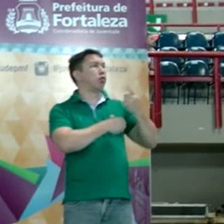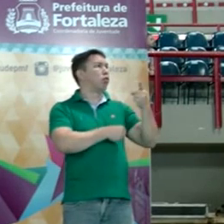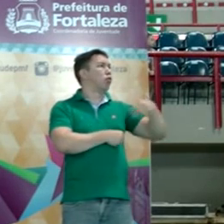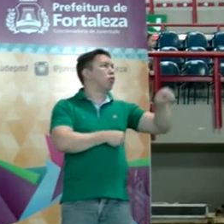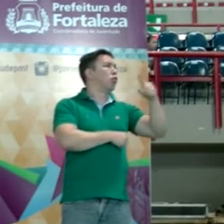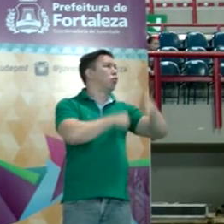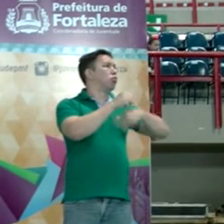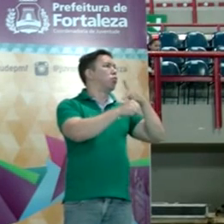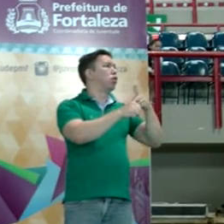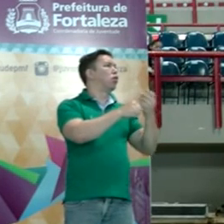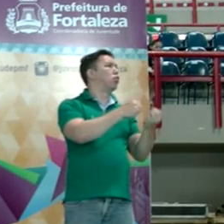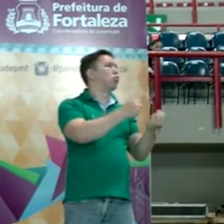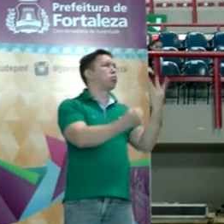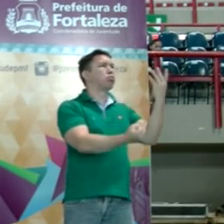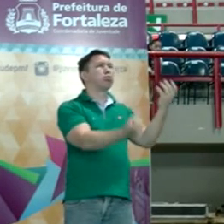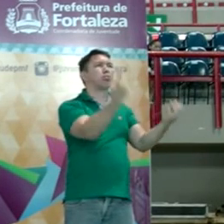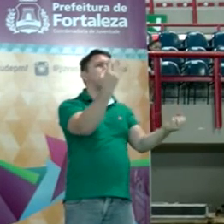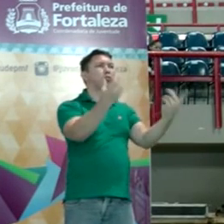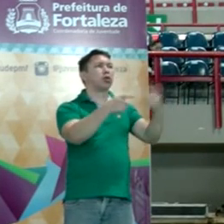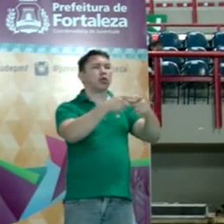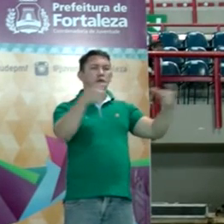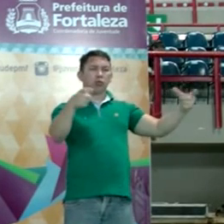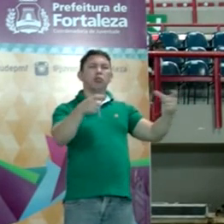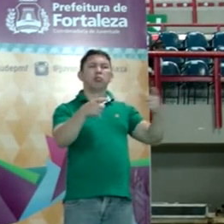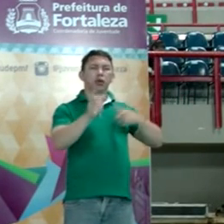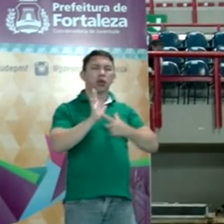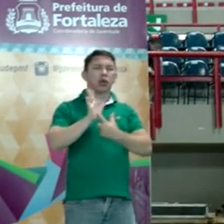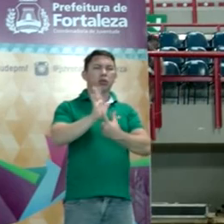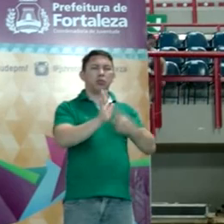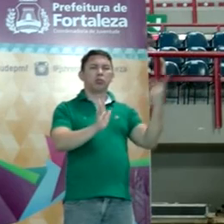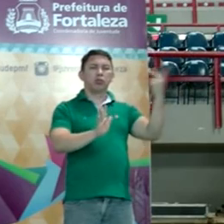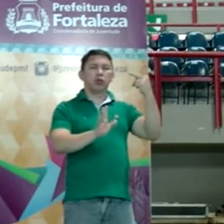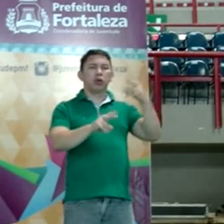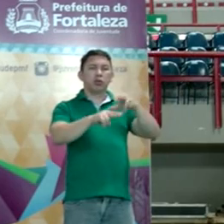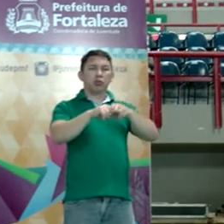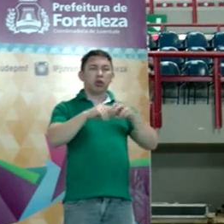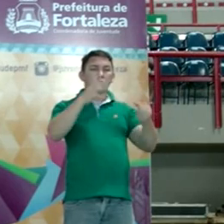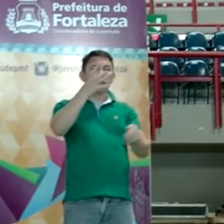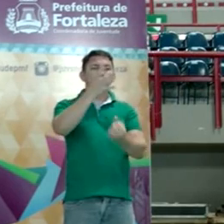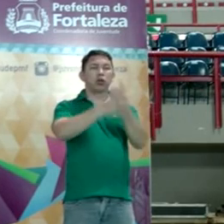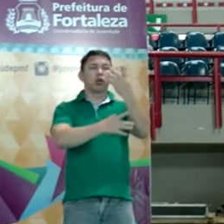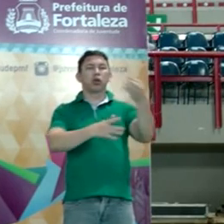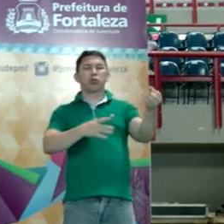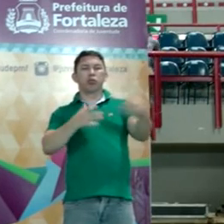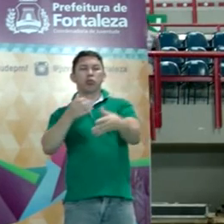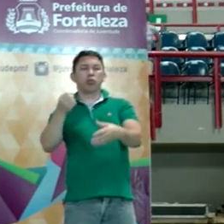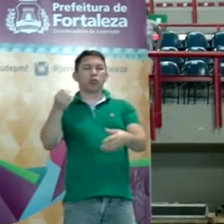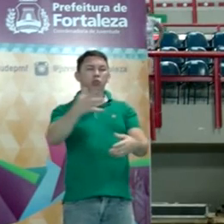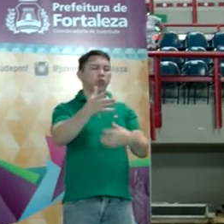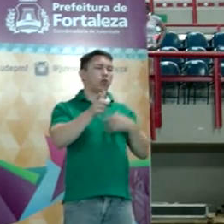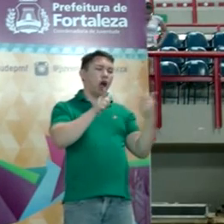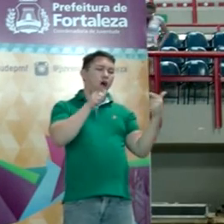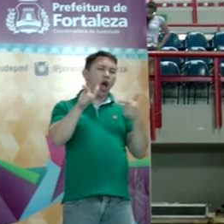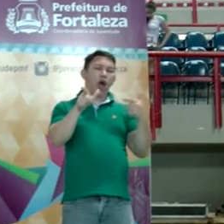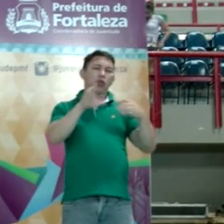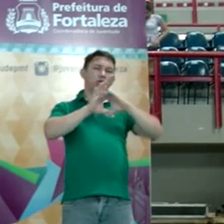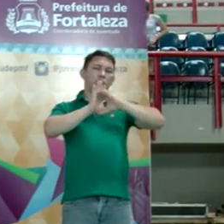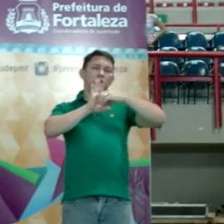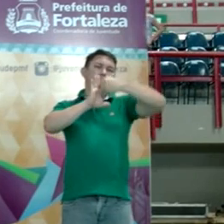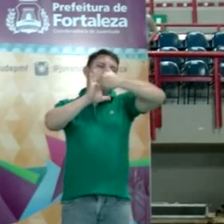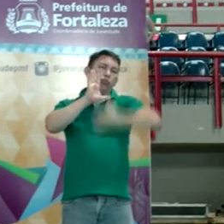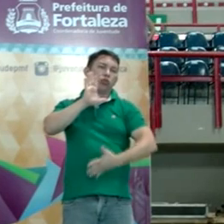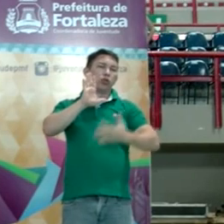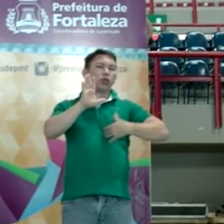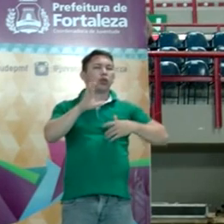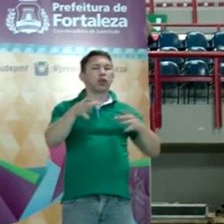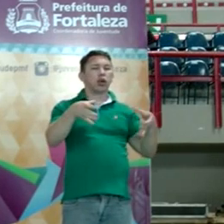nações cresceram e se destacaram. E por isso, terminou se criando uma nova definição, que era a